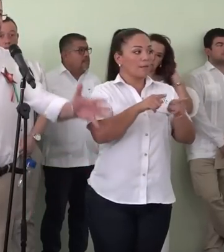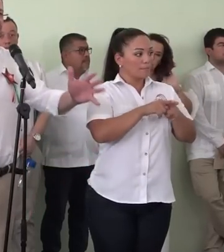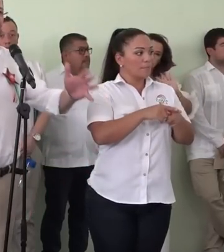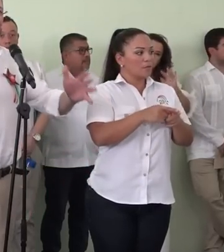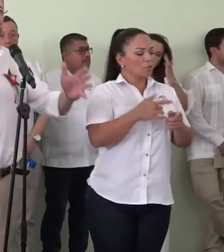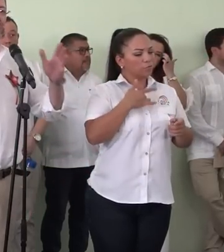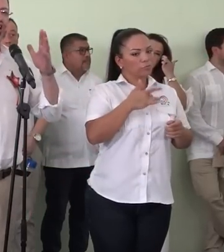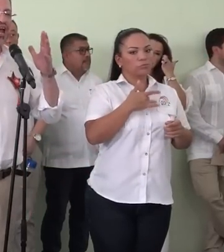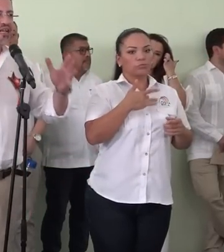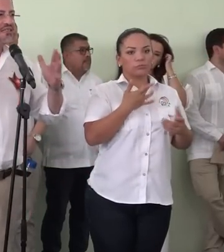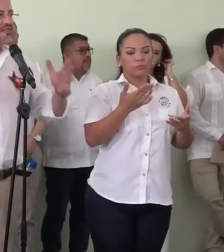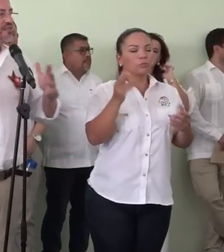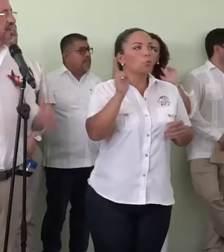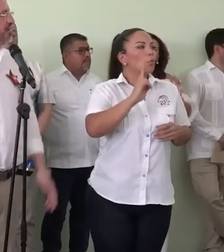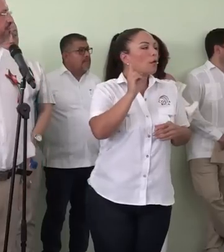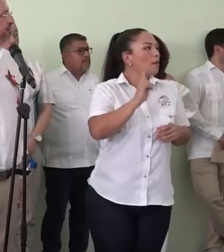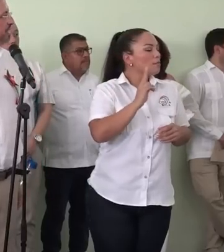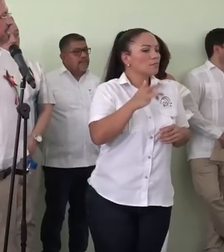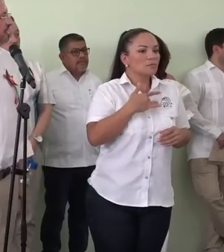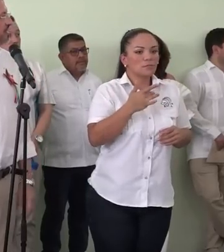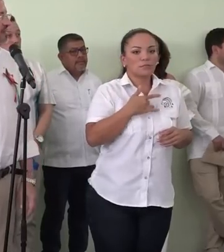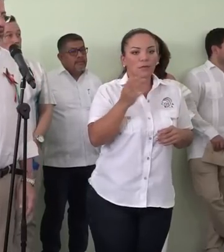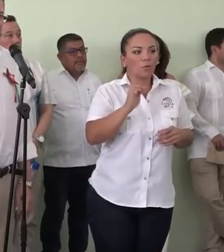un sentido de urgencia,